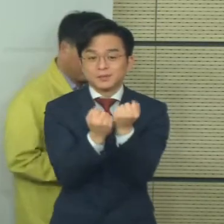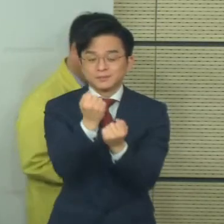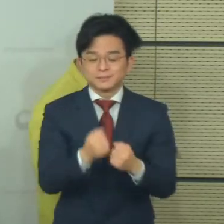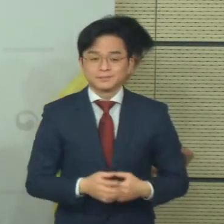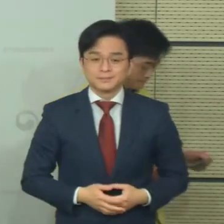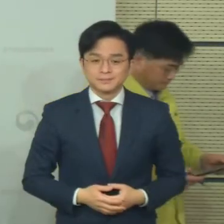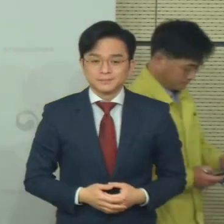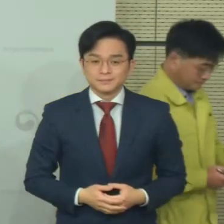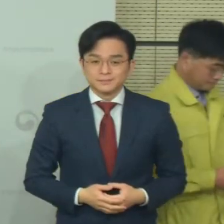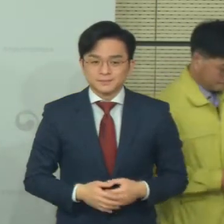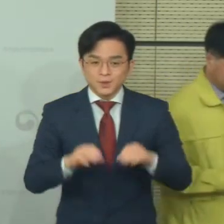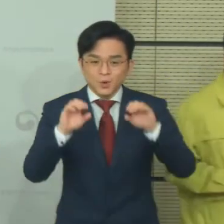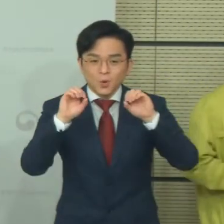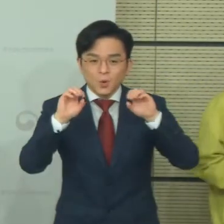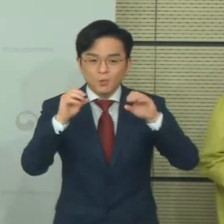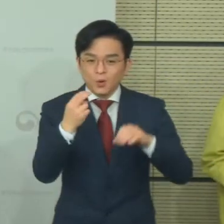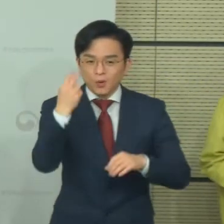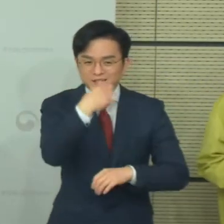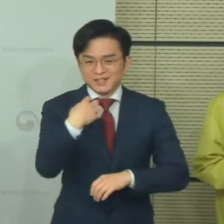예, 홍보관리반장입니다.